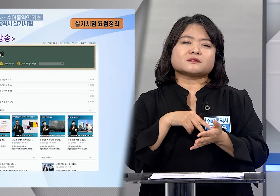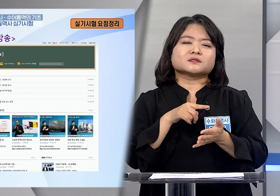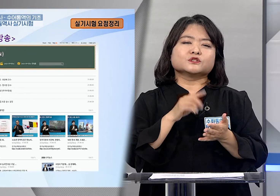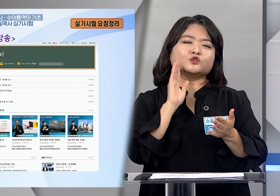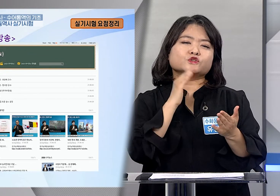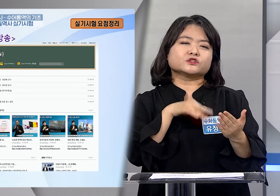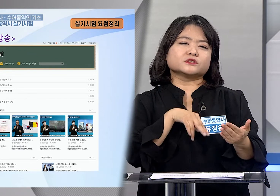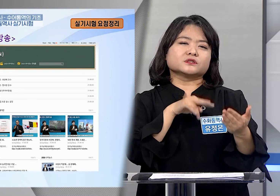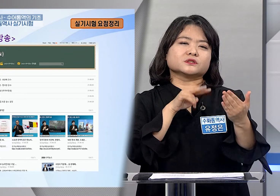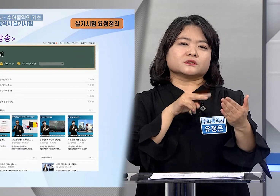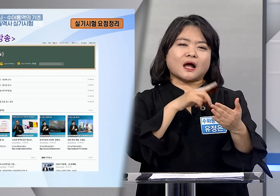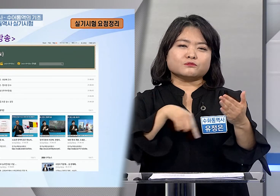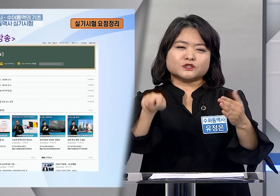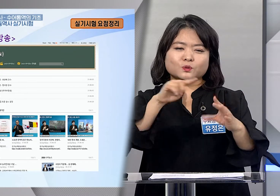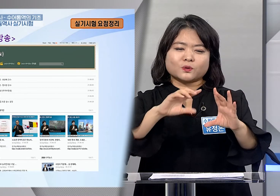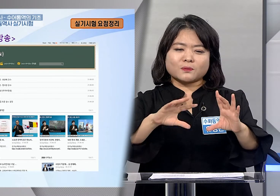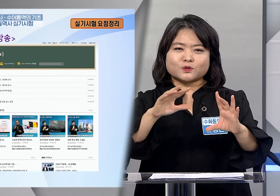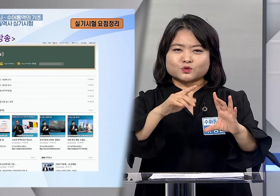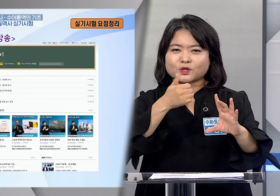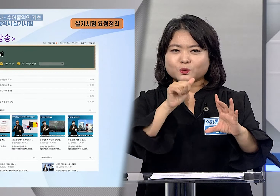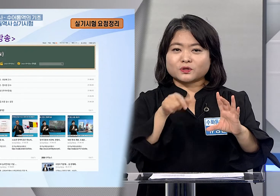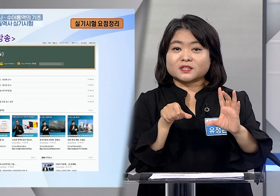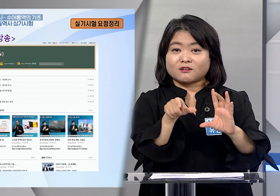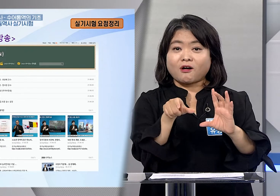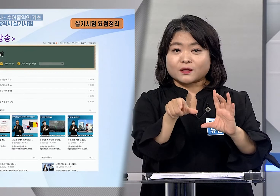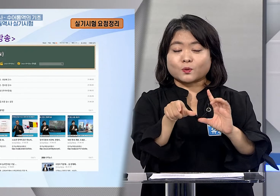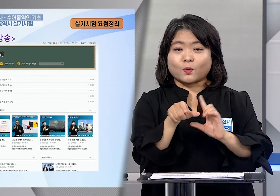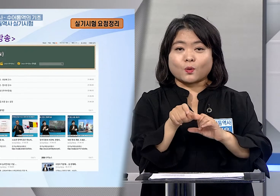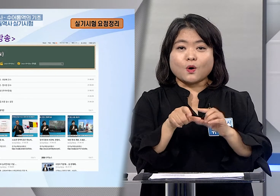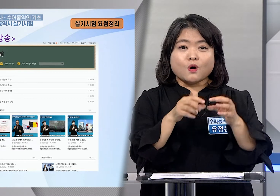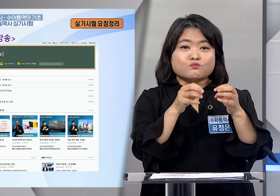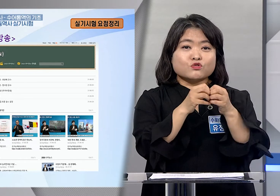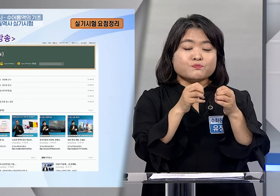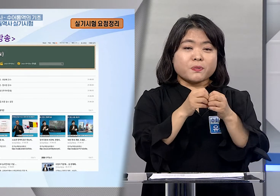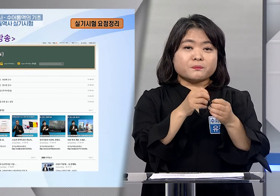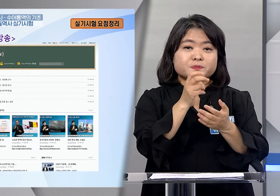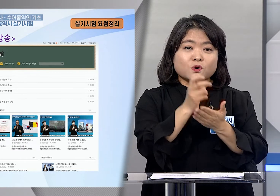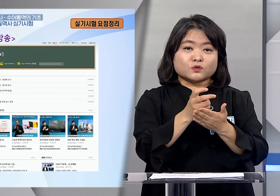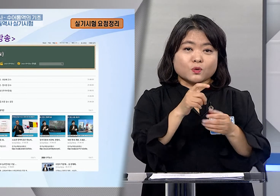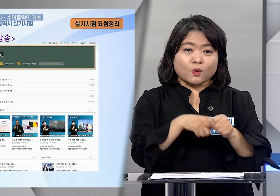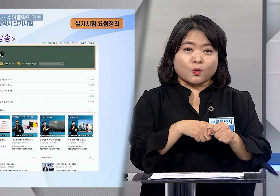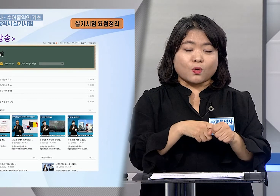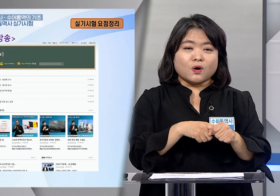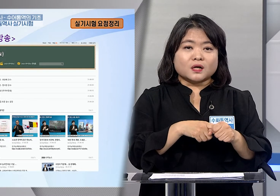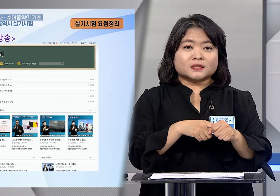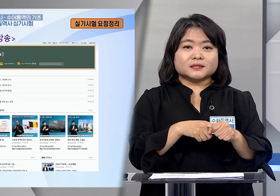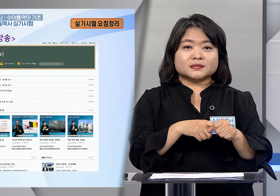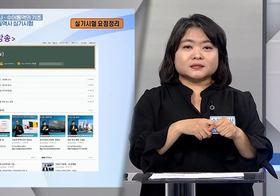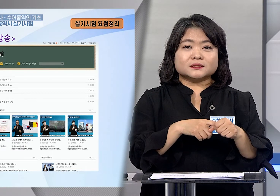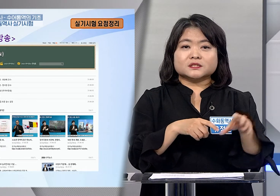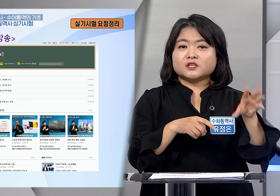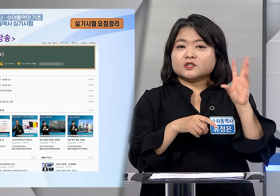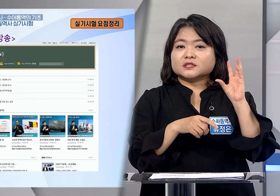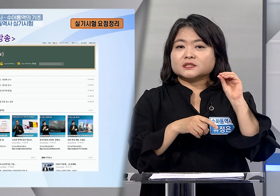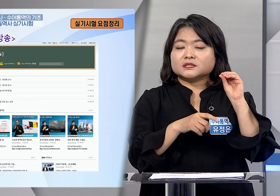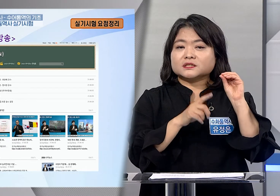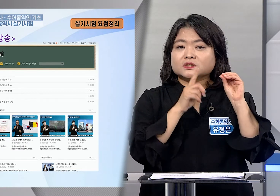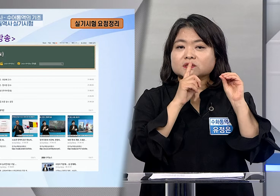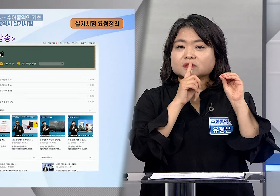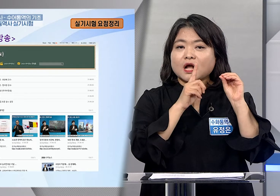그 뉴스를 아무리 동그라미로 수화 통역이 들어가도 문법적으로 그 들려지는